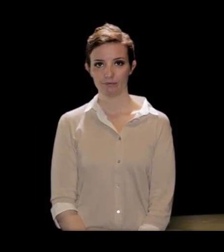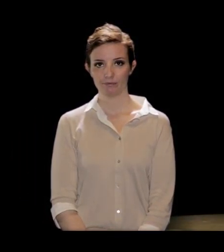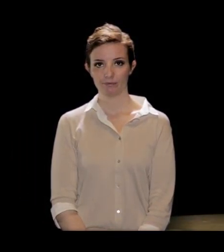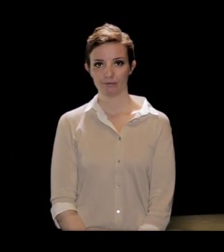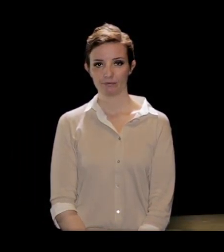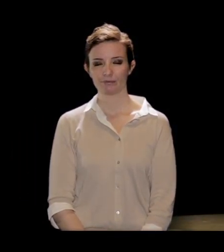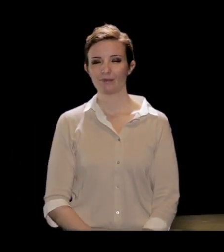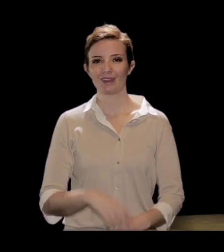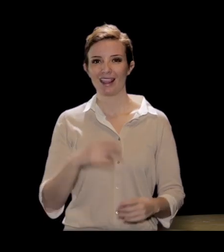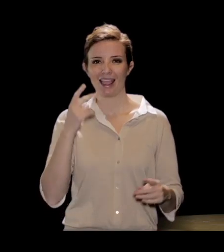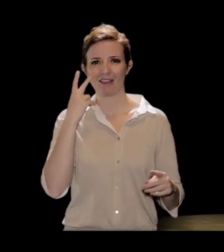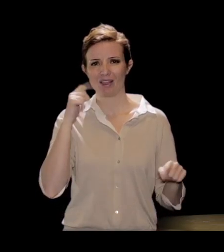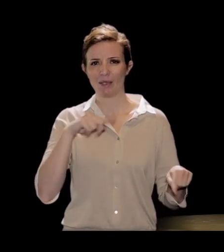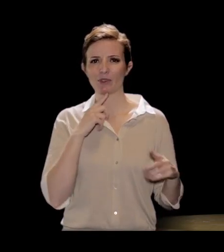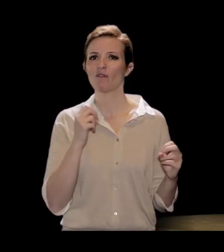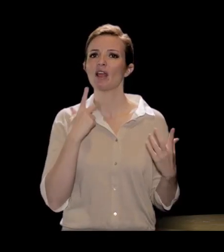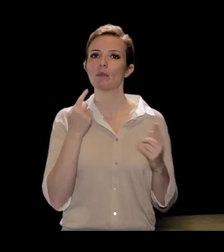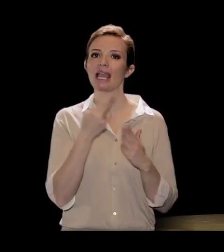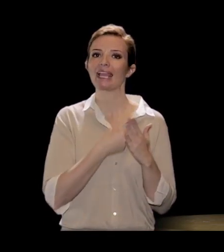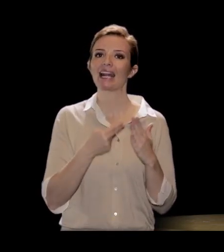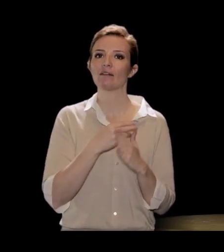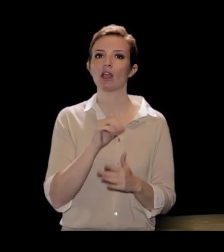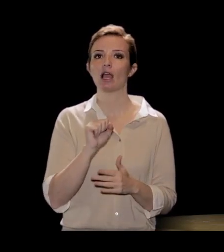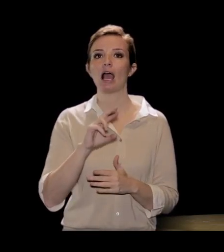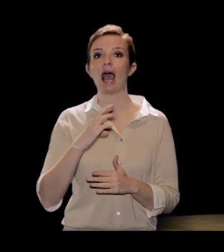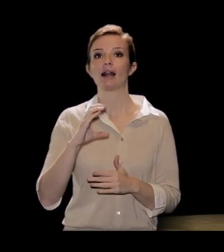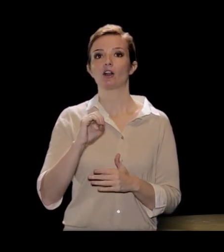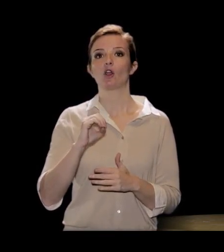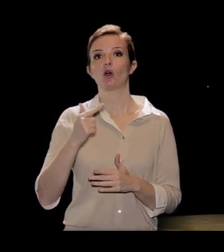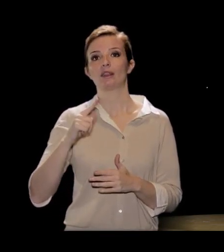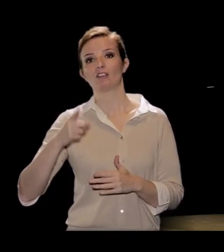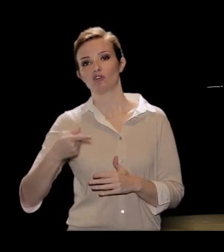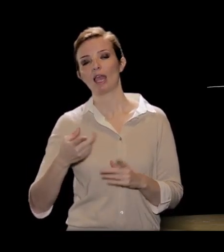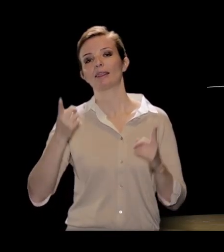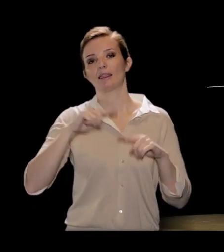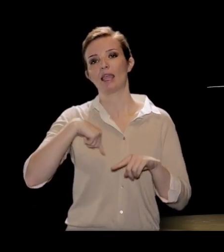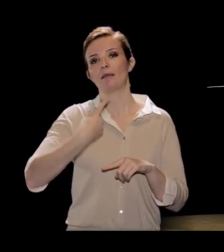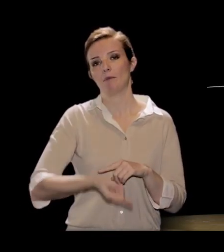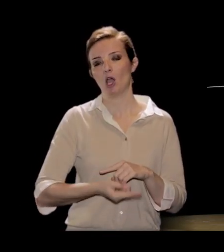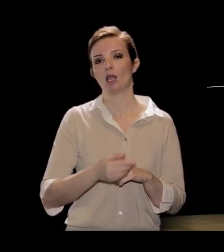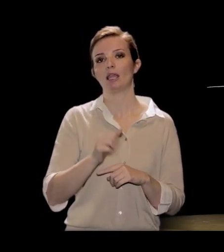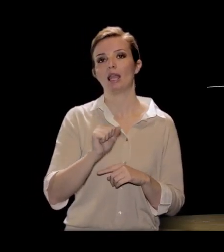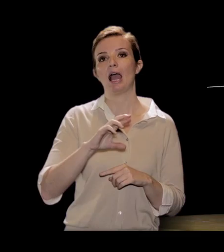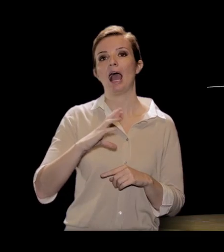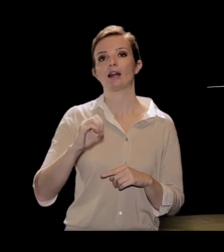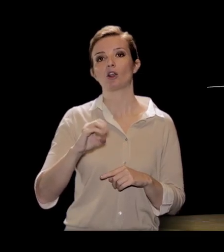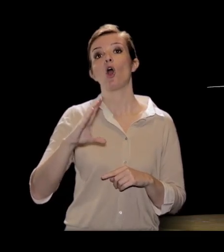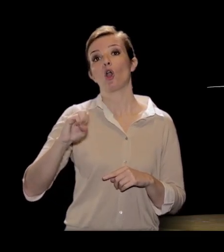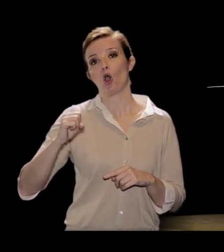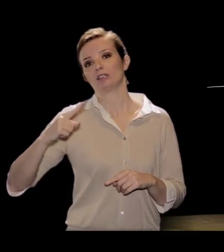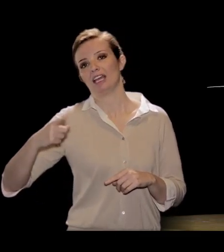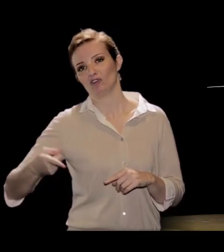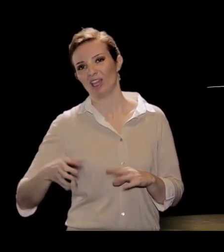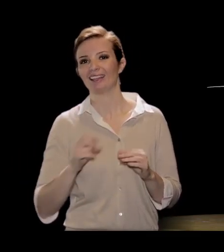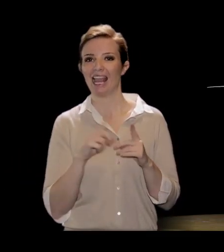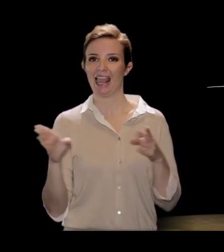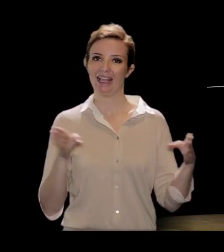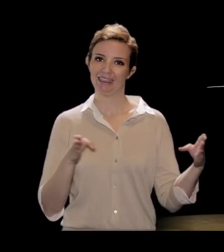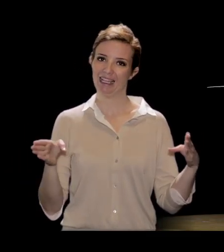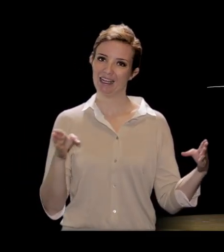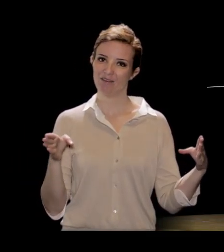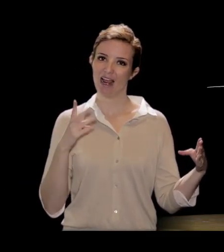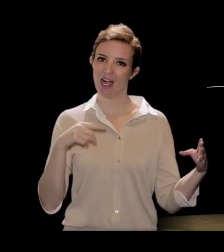Vediamo rapidamente il grafico anche dell'arco tangente e poi dell'arco cotangente nell'intervallo che dobbiamo considerare come